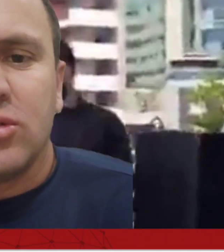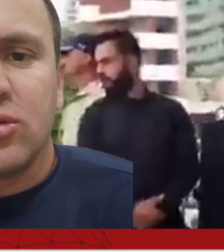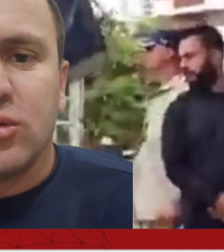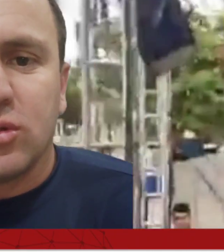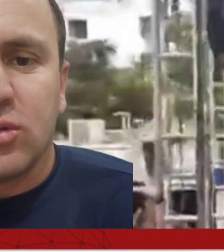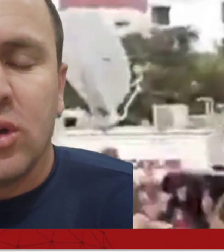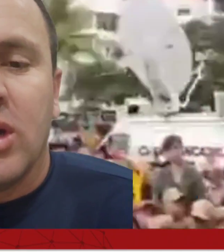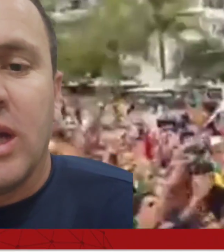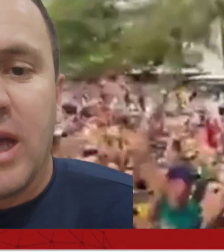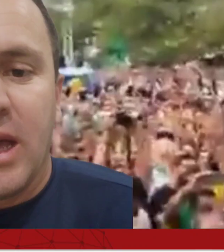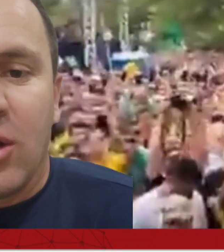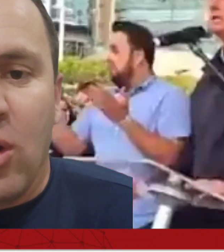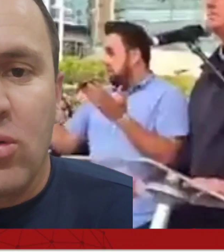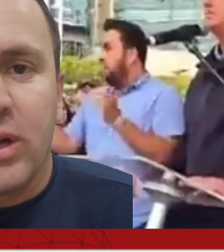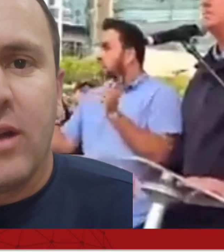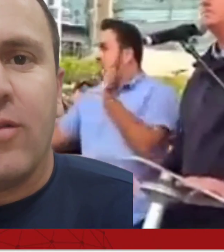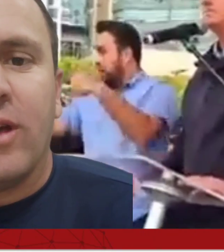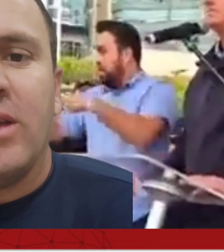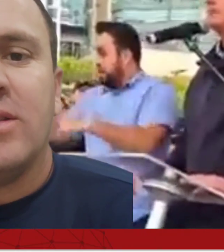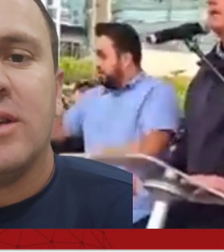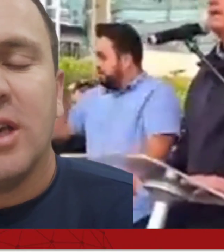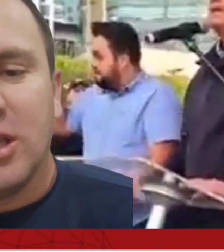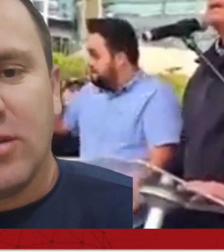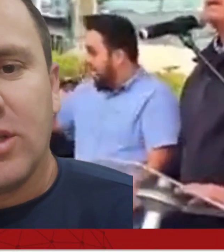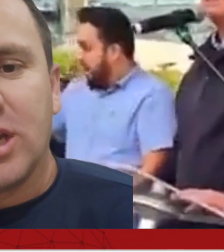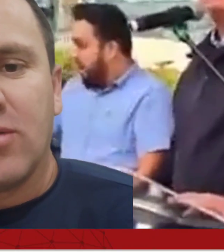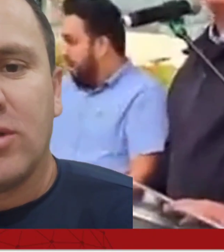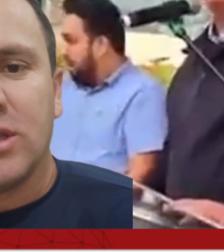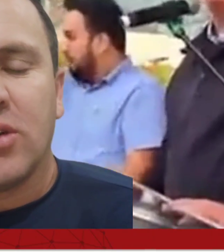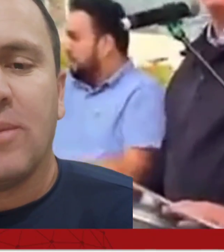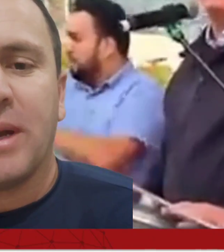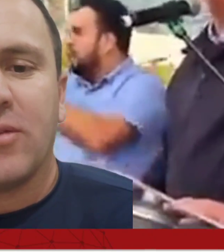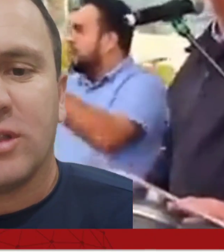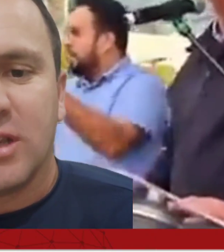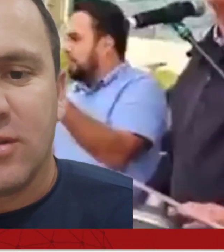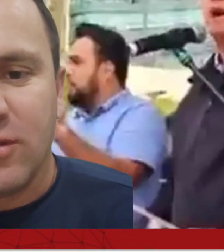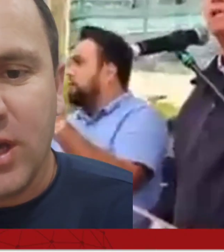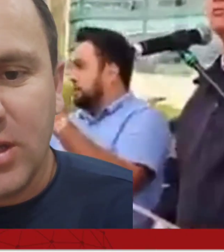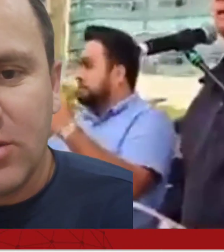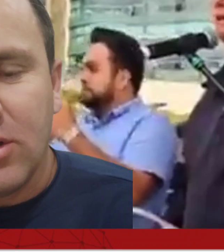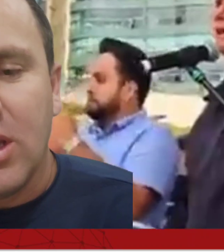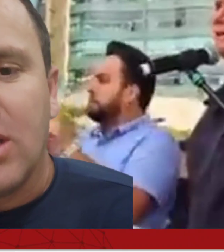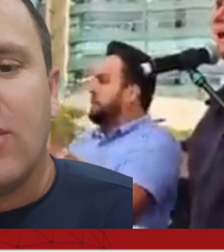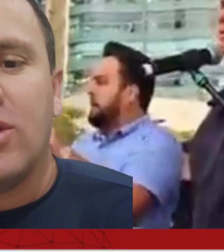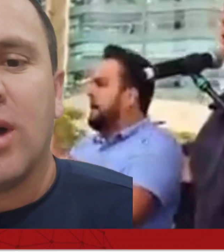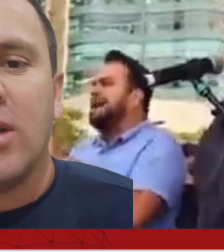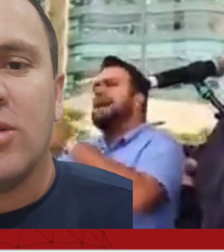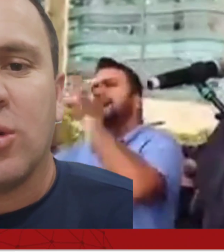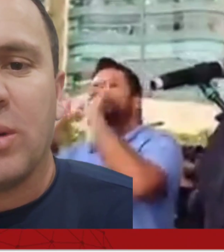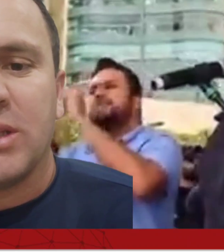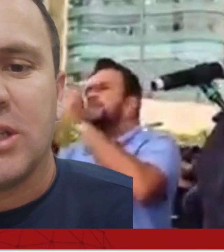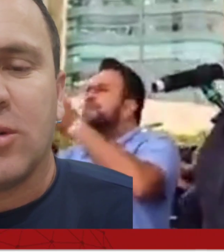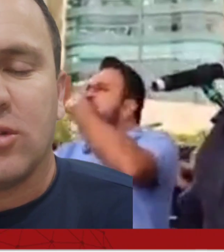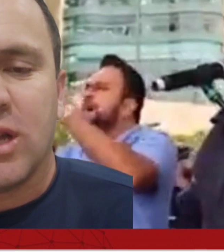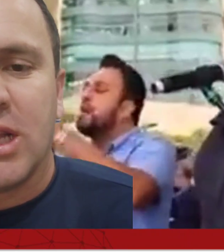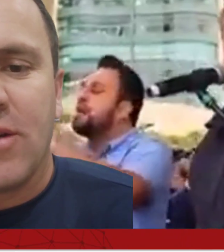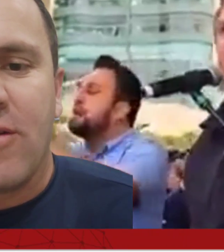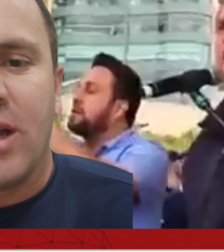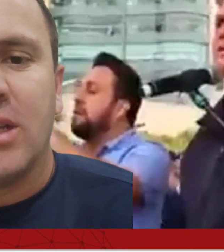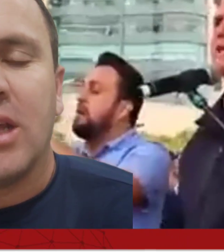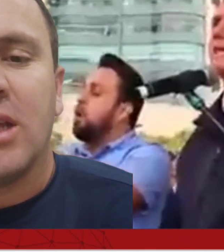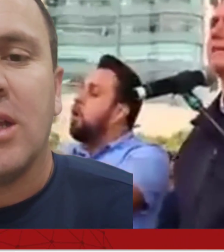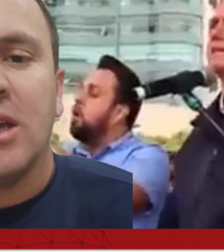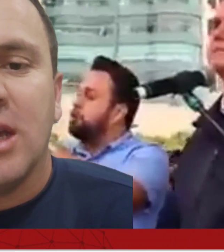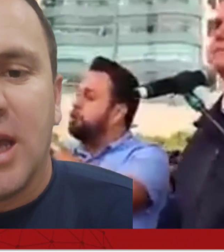trechinho de um discurso longo que ele fez. E eu vou deixar com vocês agora para que vocês vejam e visualizem o que o presidente Bolsonaro